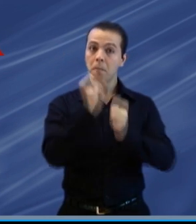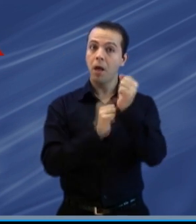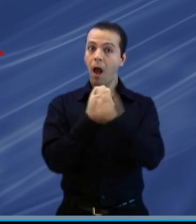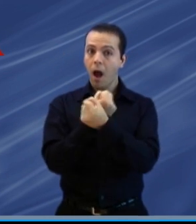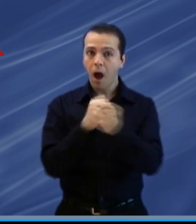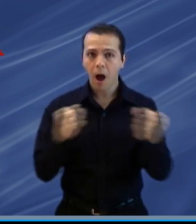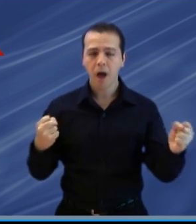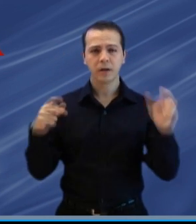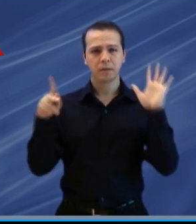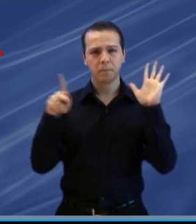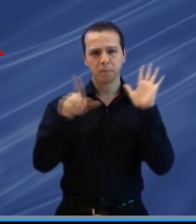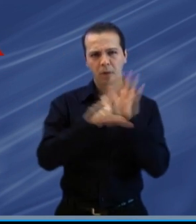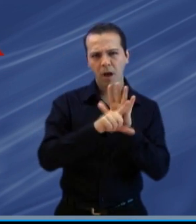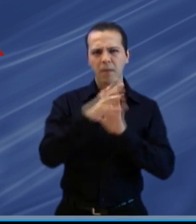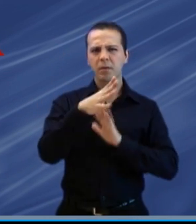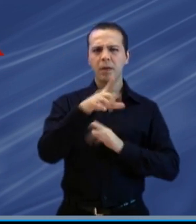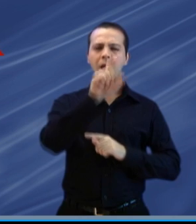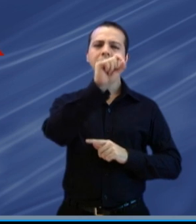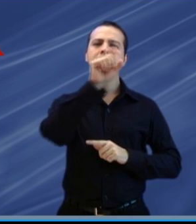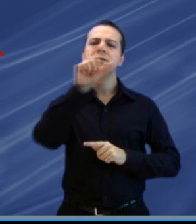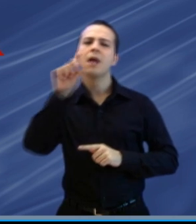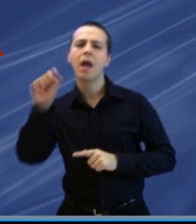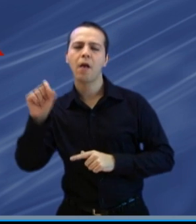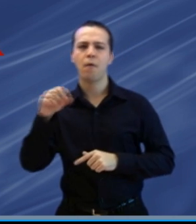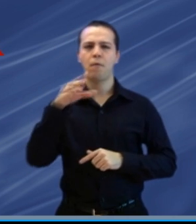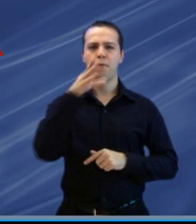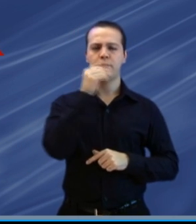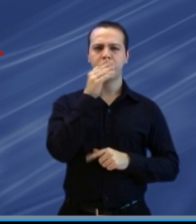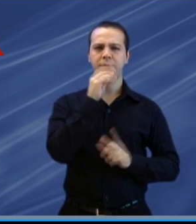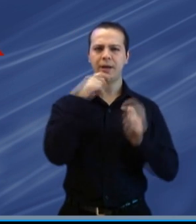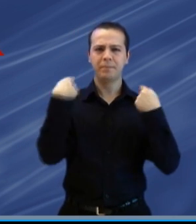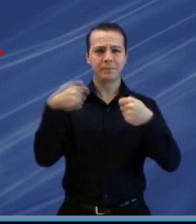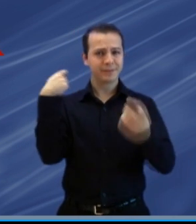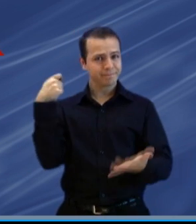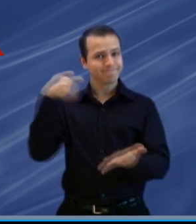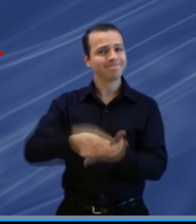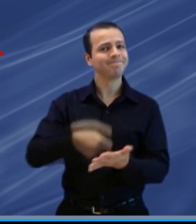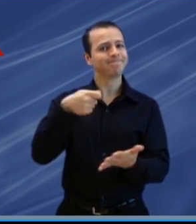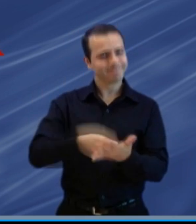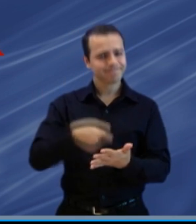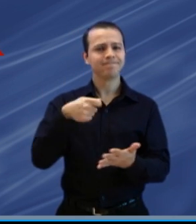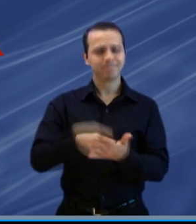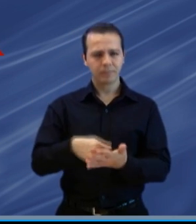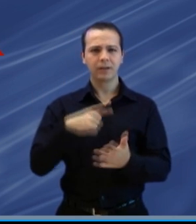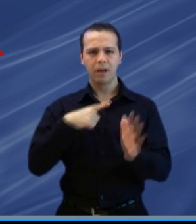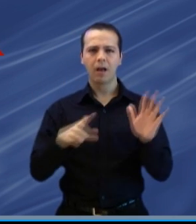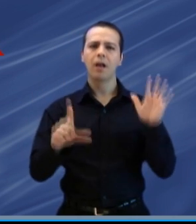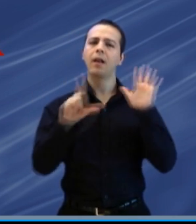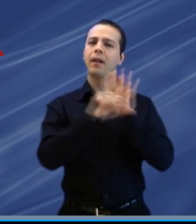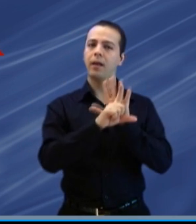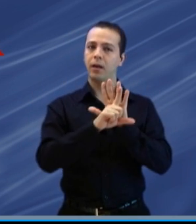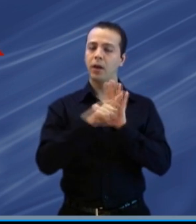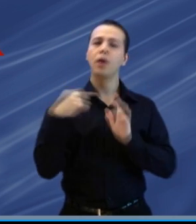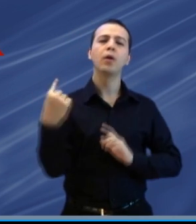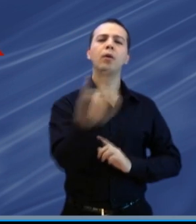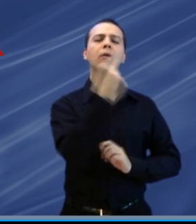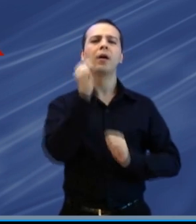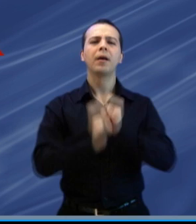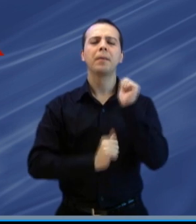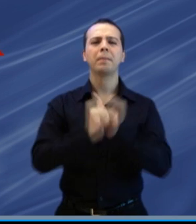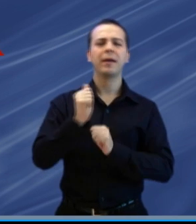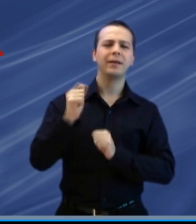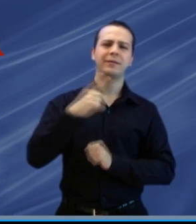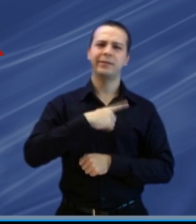só empresas acima de 100 funcionários são obrigadas a manter essas cotas, as empresas, é fato que elas